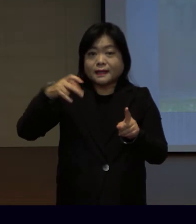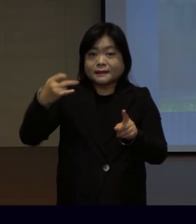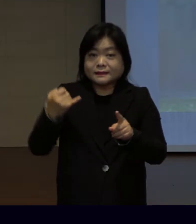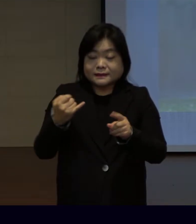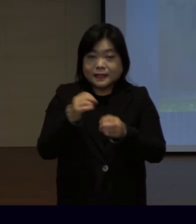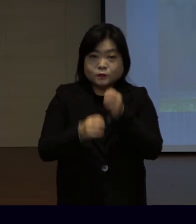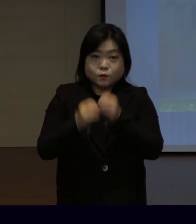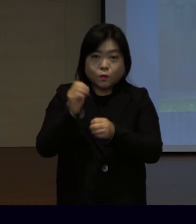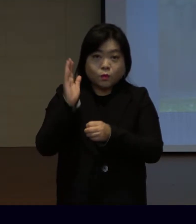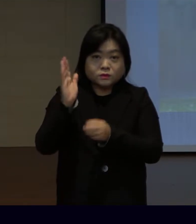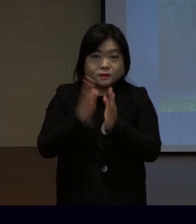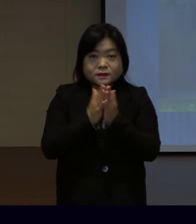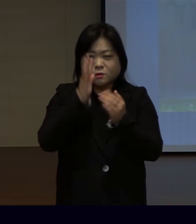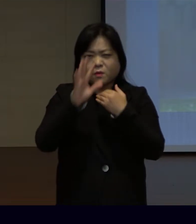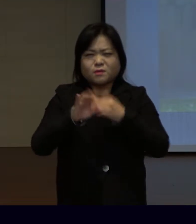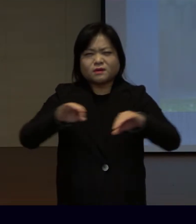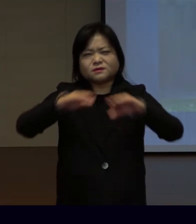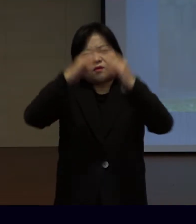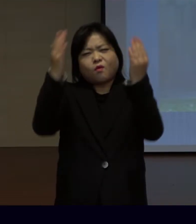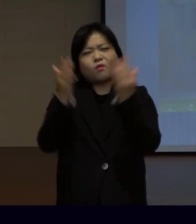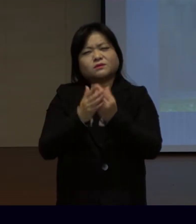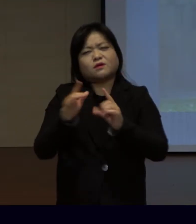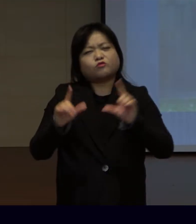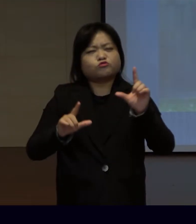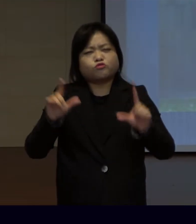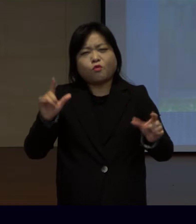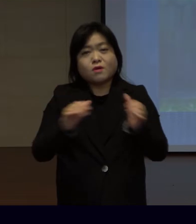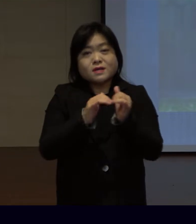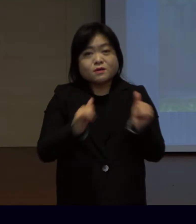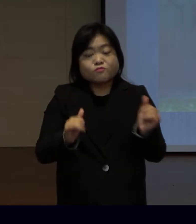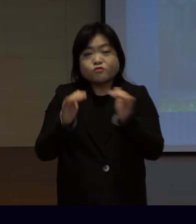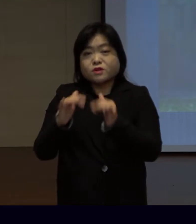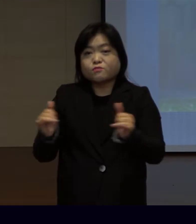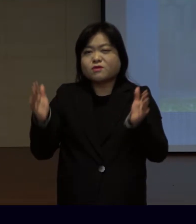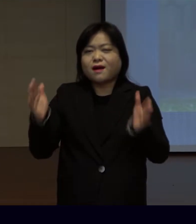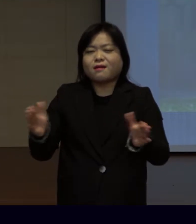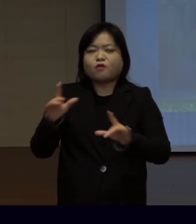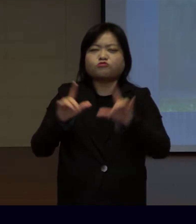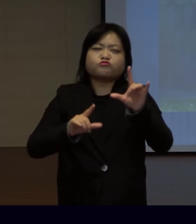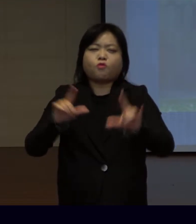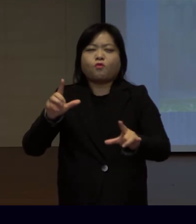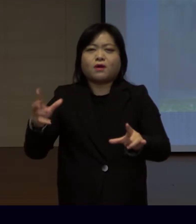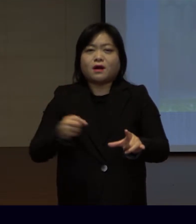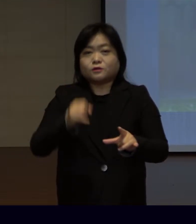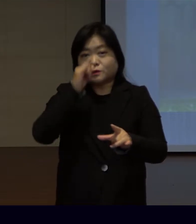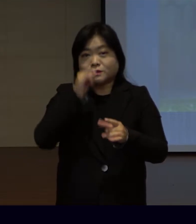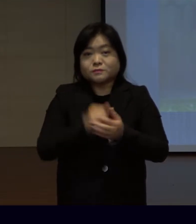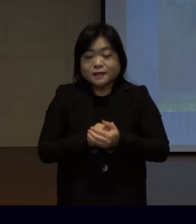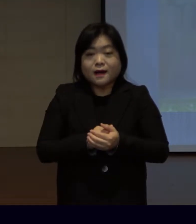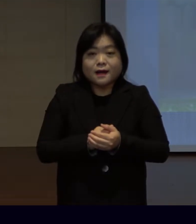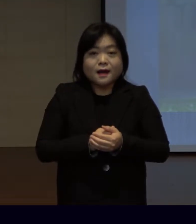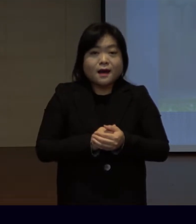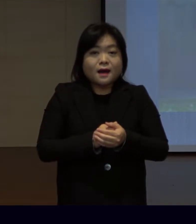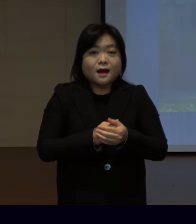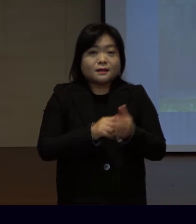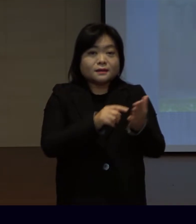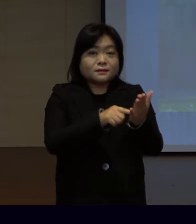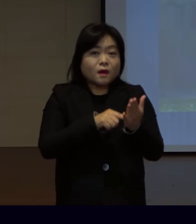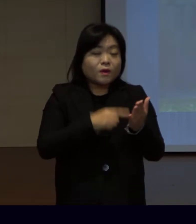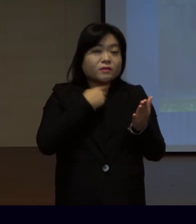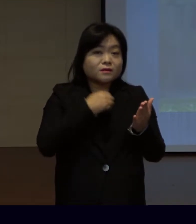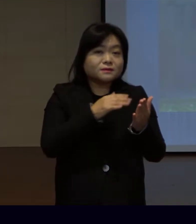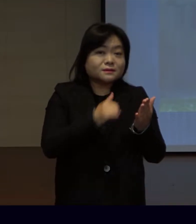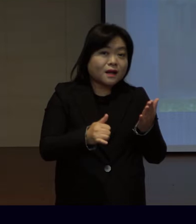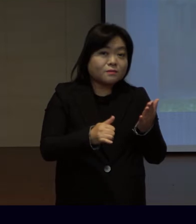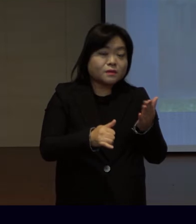전체가 어떤 인물들 간의 구조를 이루는 겁니다. 여기에 조연이었던 사람이